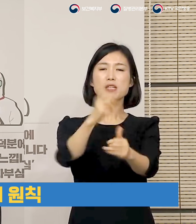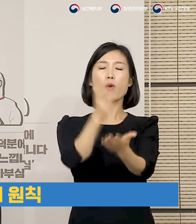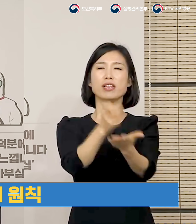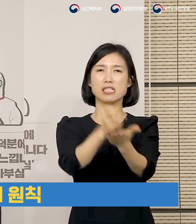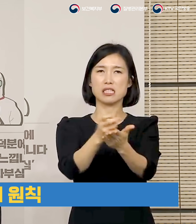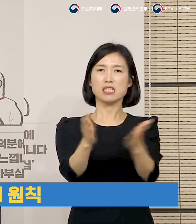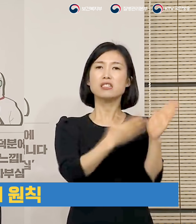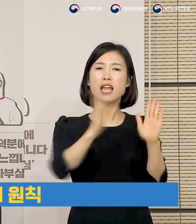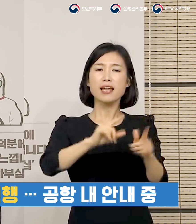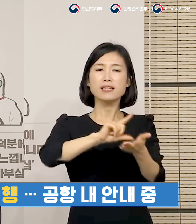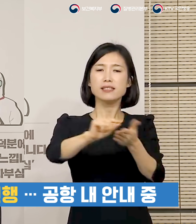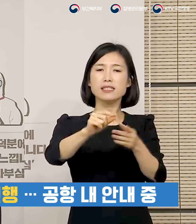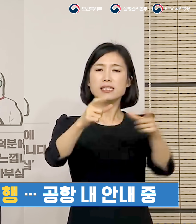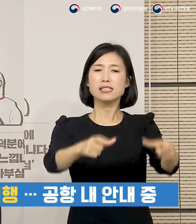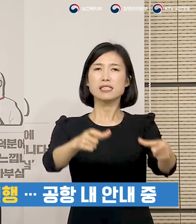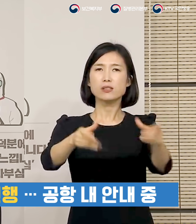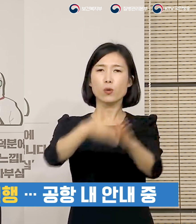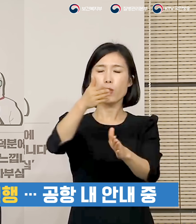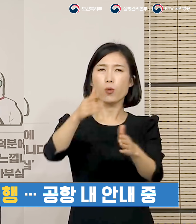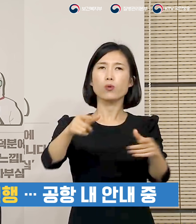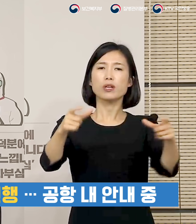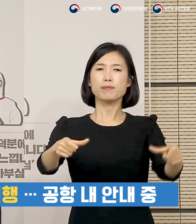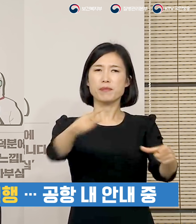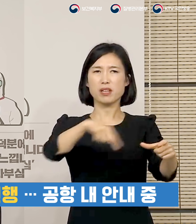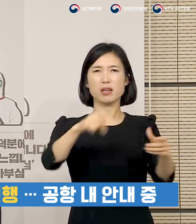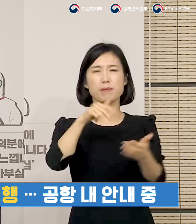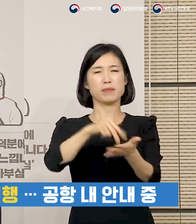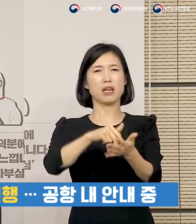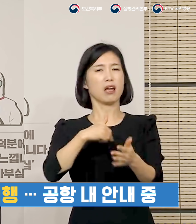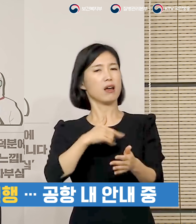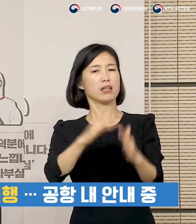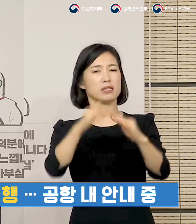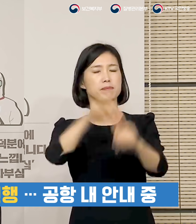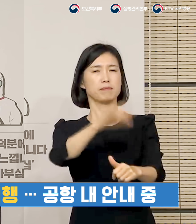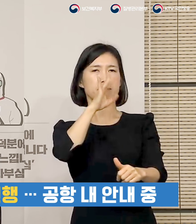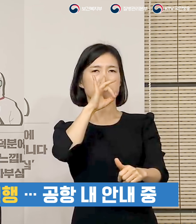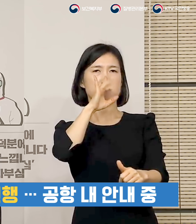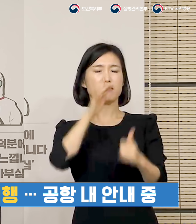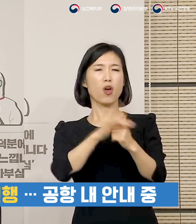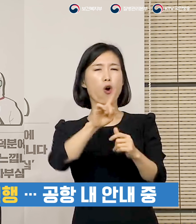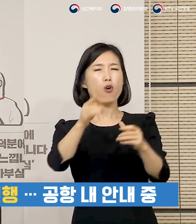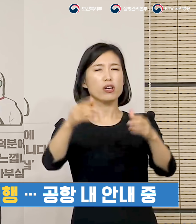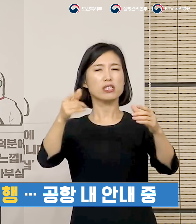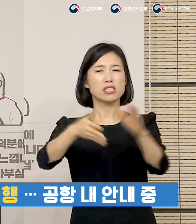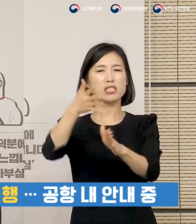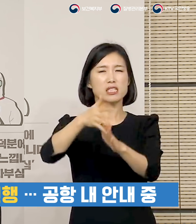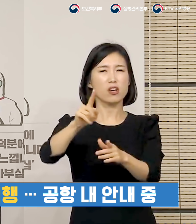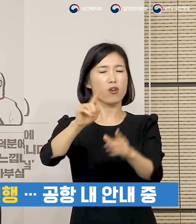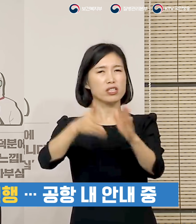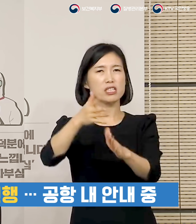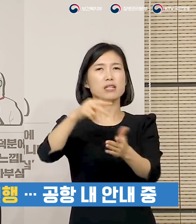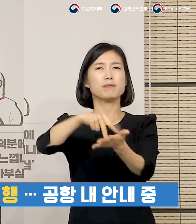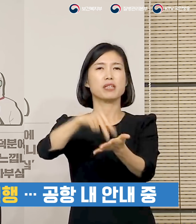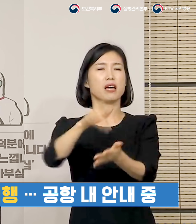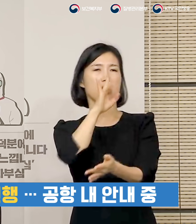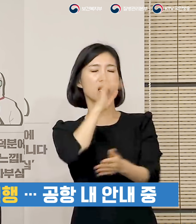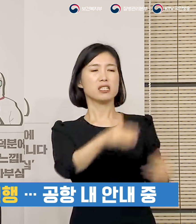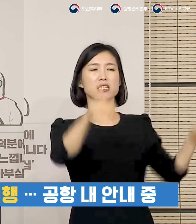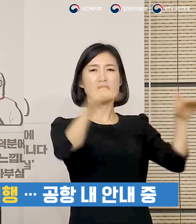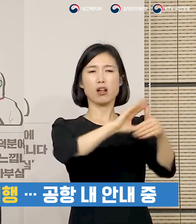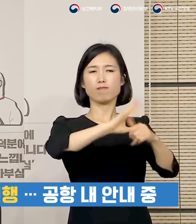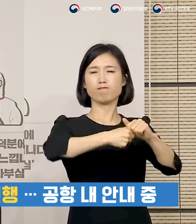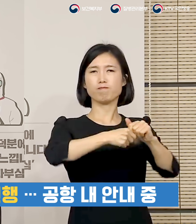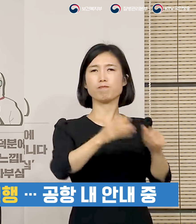지방자치단체별로 또 별도로 또 시설 격리로 시키는 부분이 있습니다. 이 부분을 좀 유의를 해주시고요. 국가에서 이제